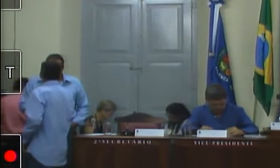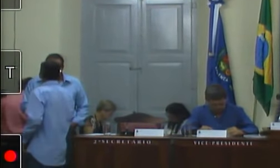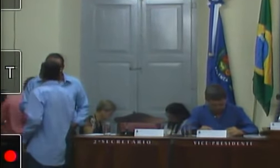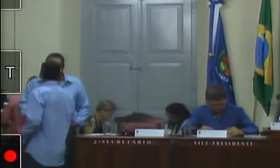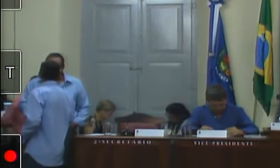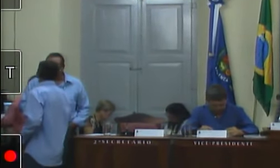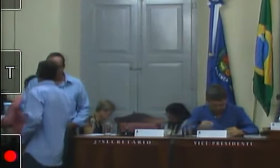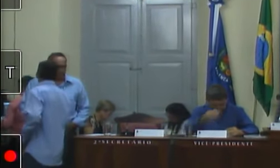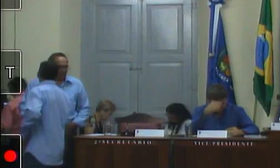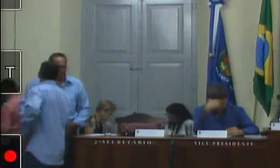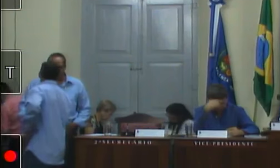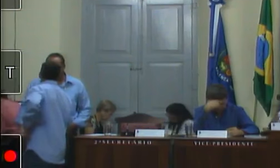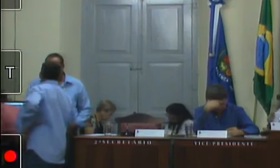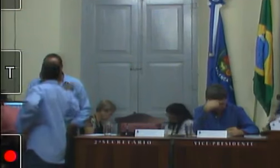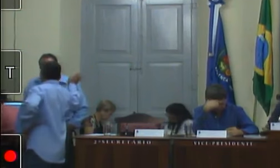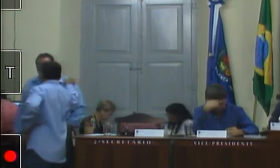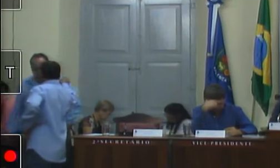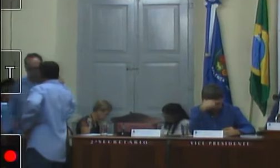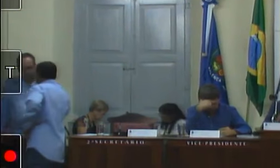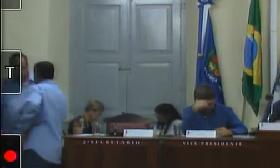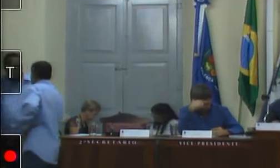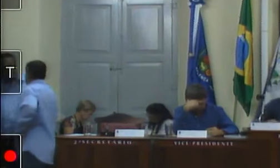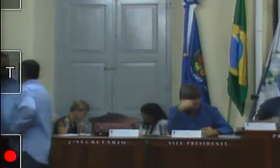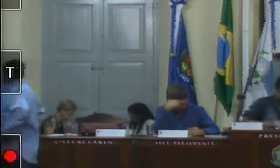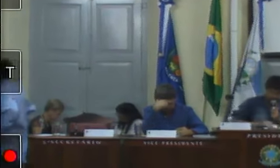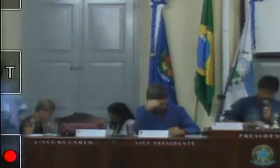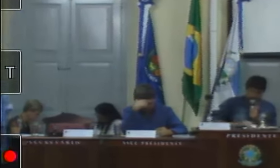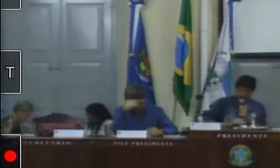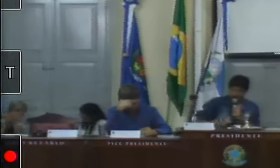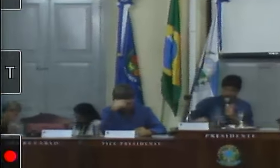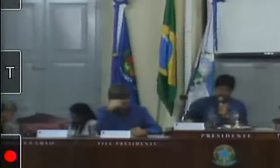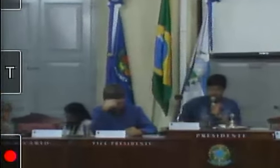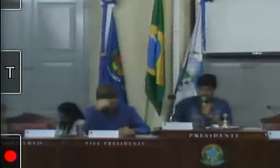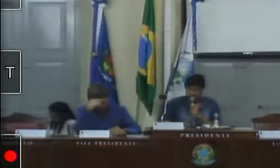Graça também está na casa, já está no plenário.